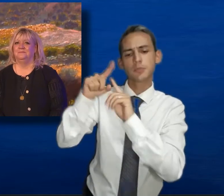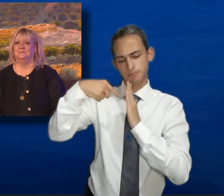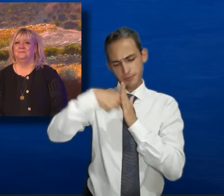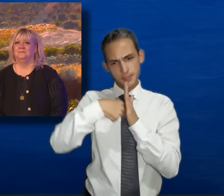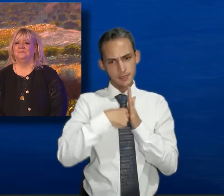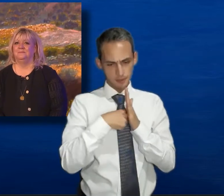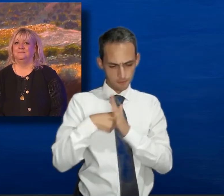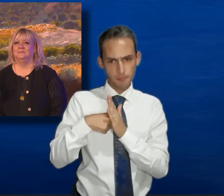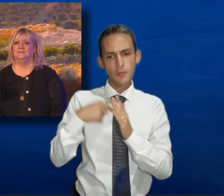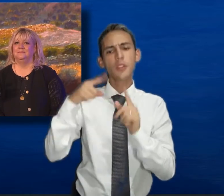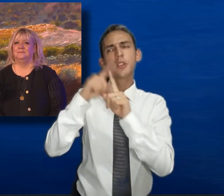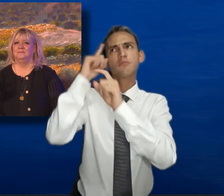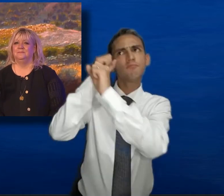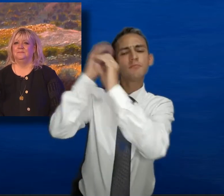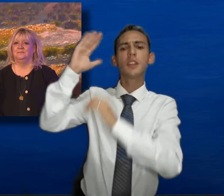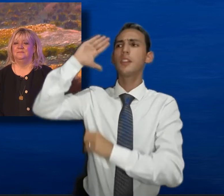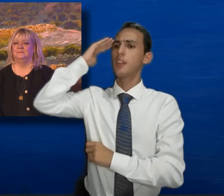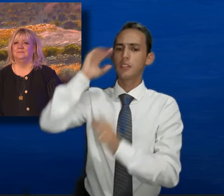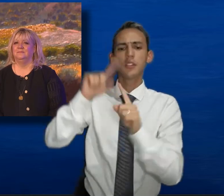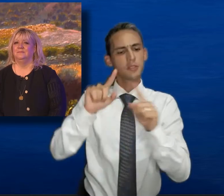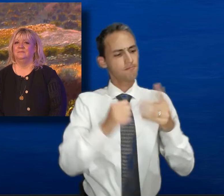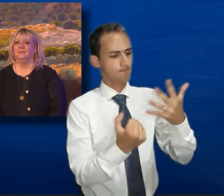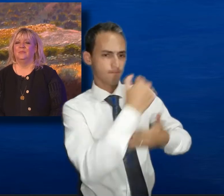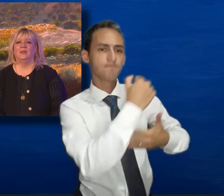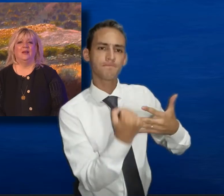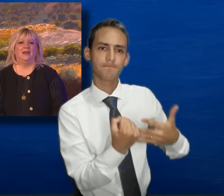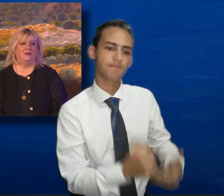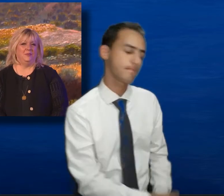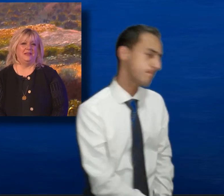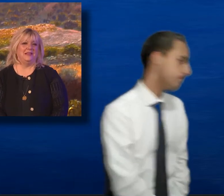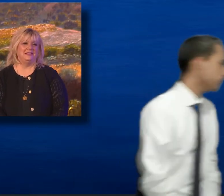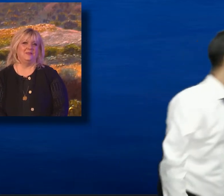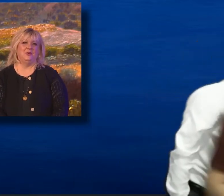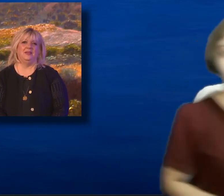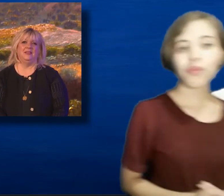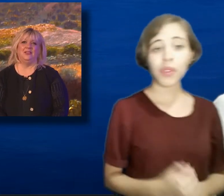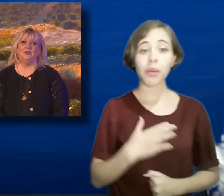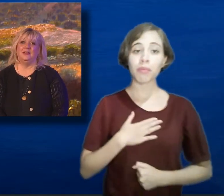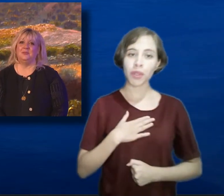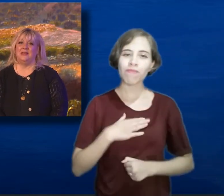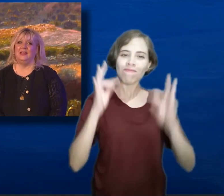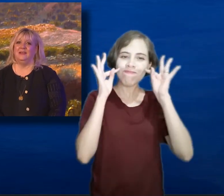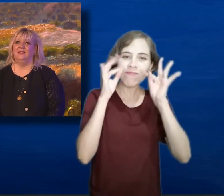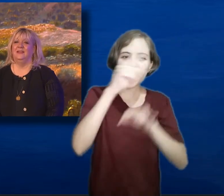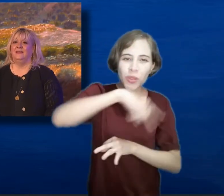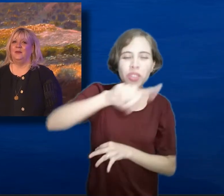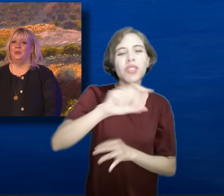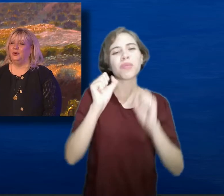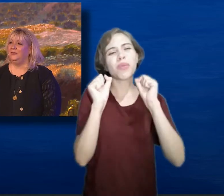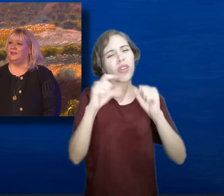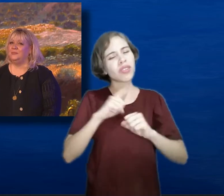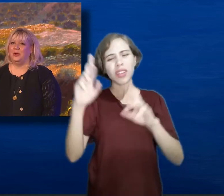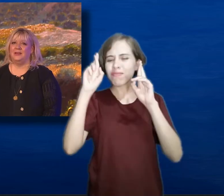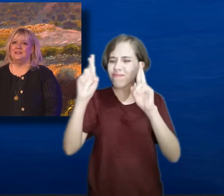dentro de nós mesmos, em busca de uma visão do Evangelho e equilíbrio. Eu presto